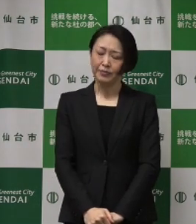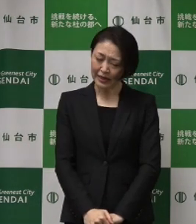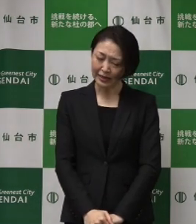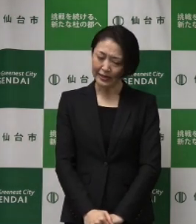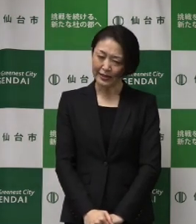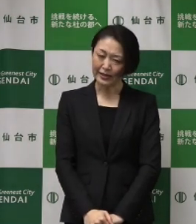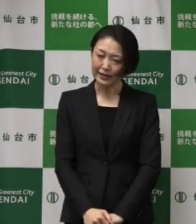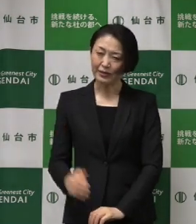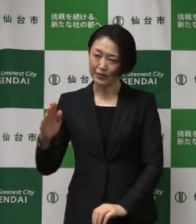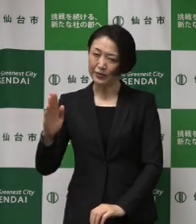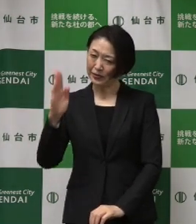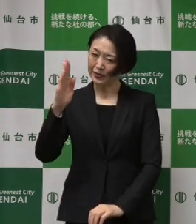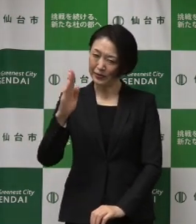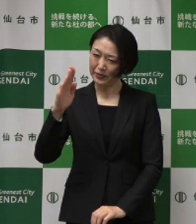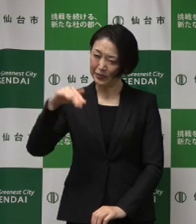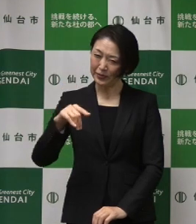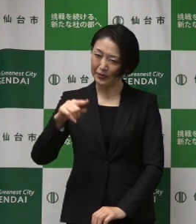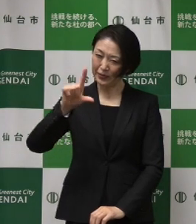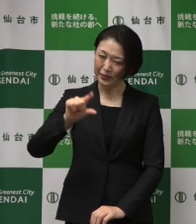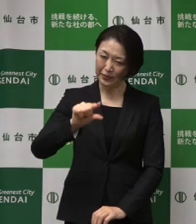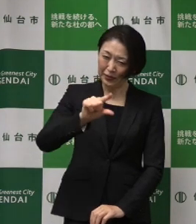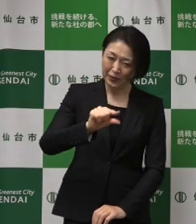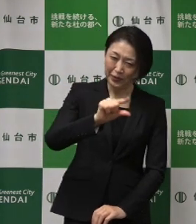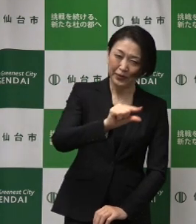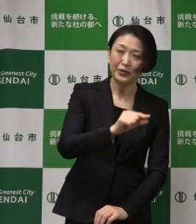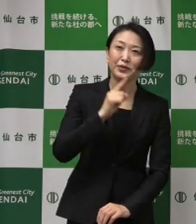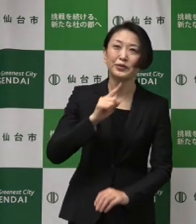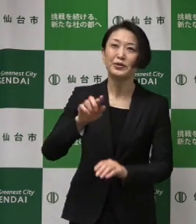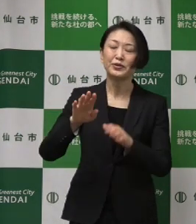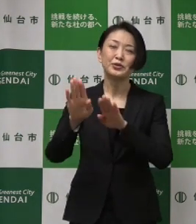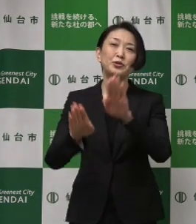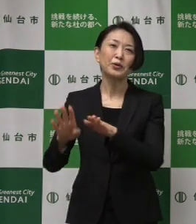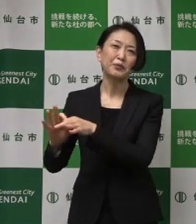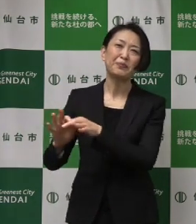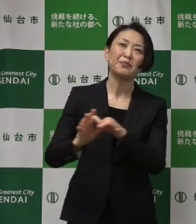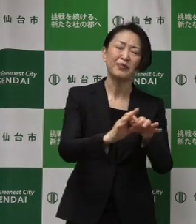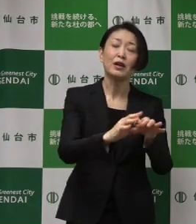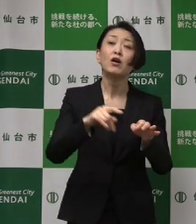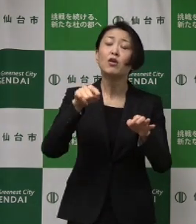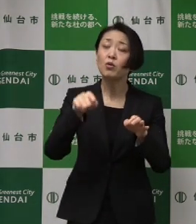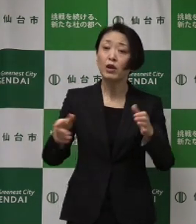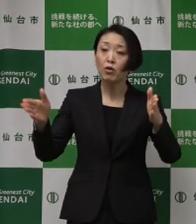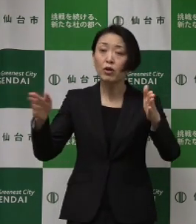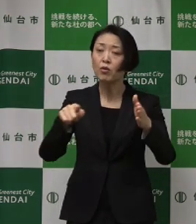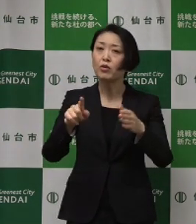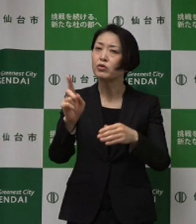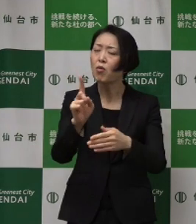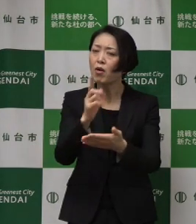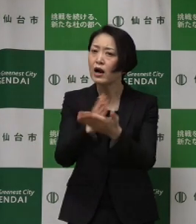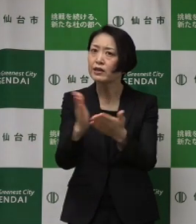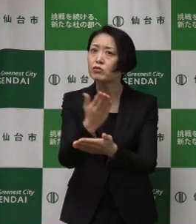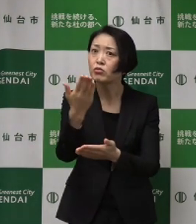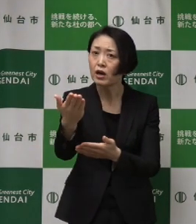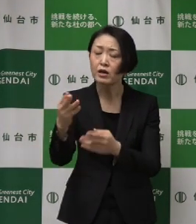ところをこう行ったり来たりしている状況です。これをどういうふうに判断していくのか、専門家の